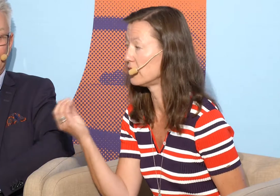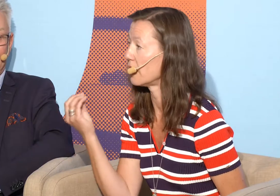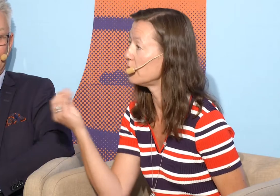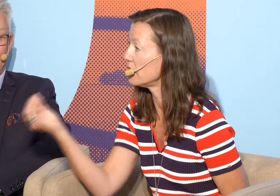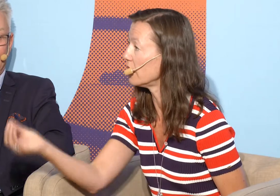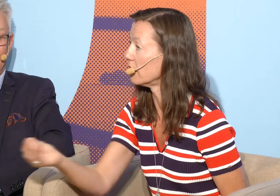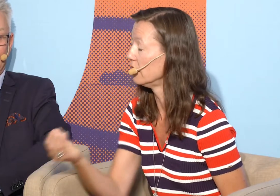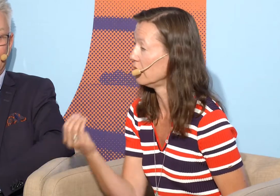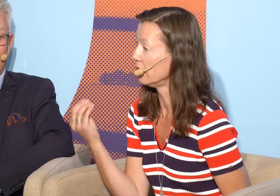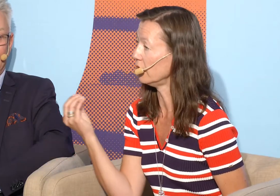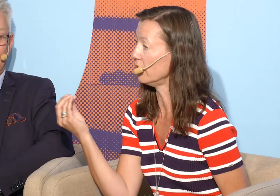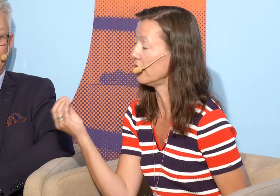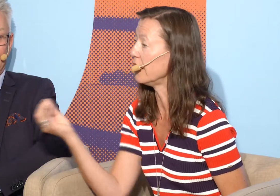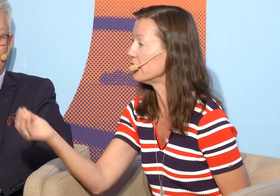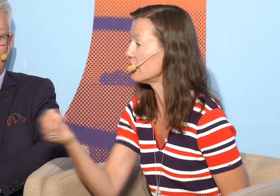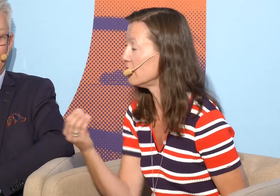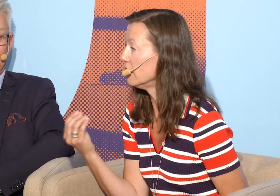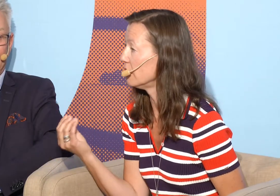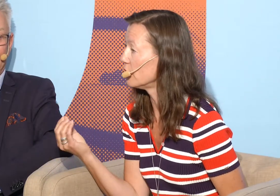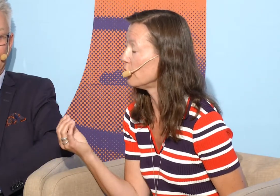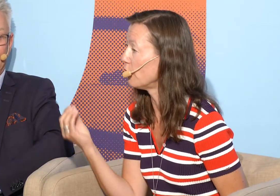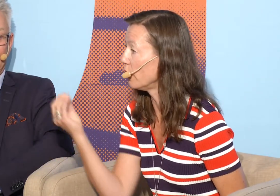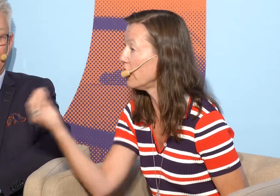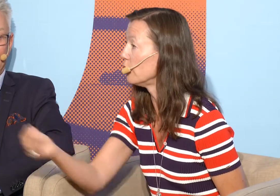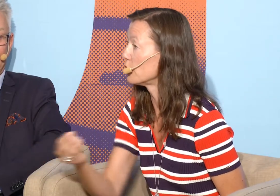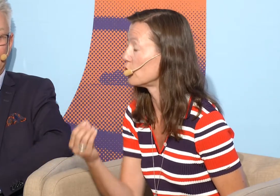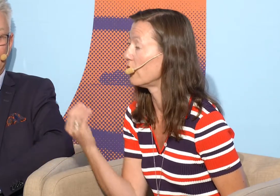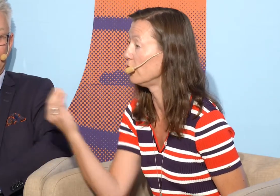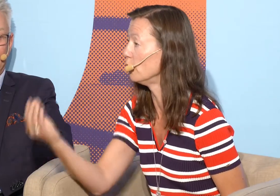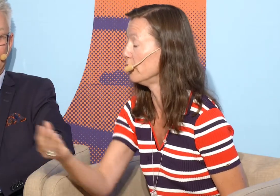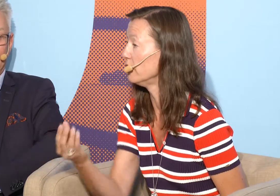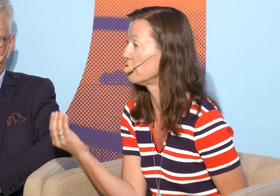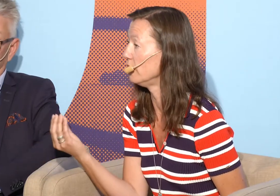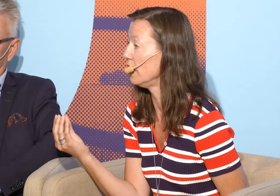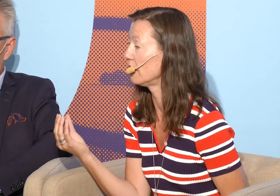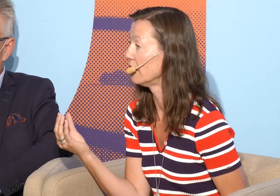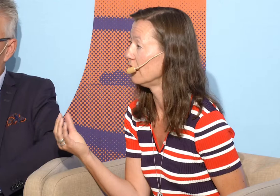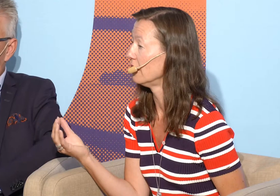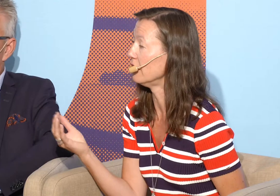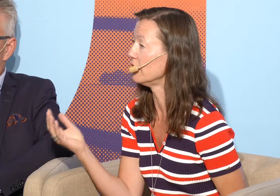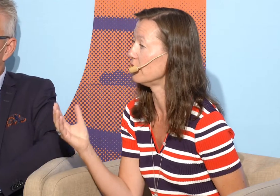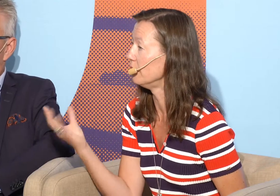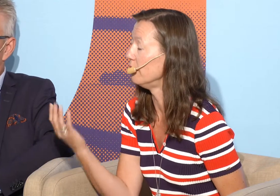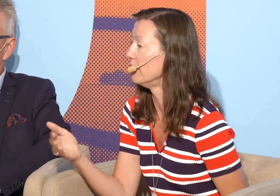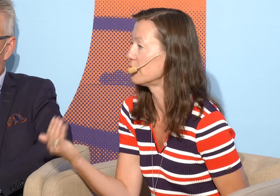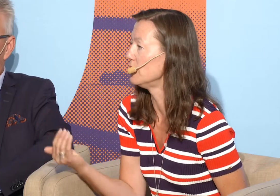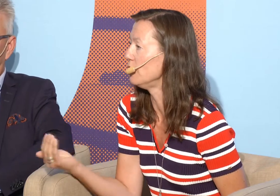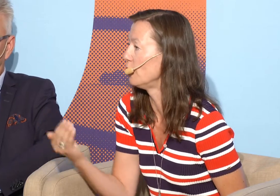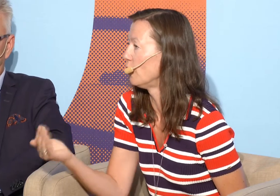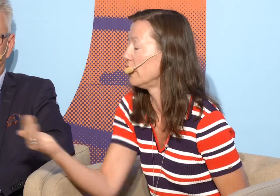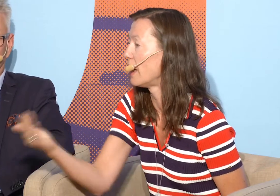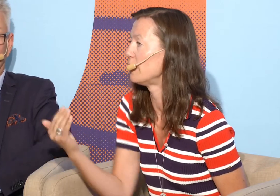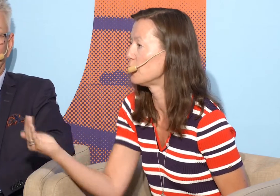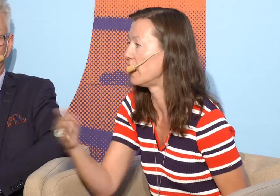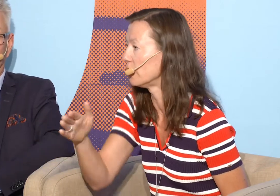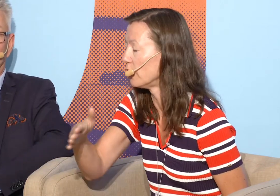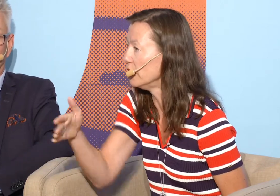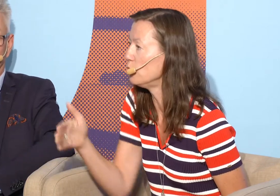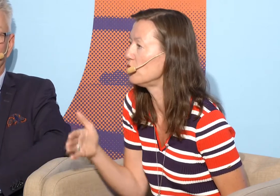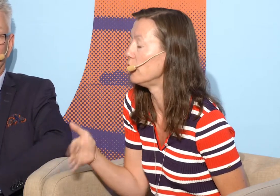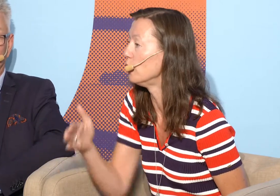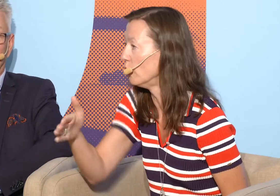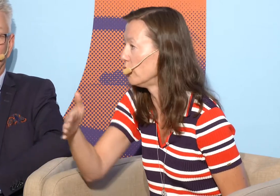dansk sida samtänker den andra sidan, så vi får hela Öresundsregionen med, så vi inte... hvad skal man sige, får et